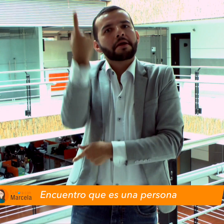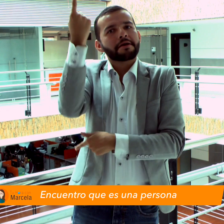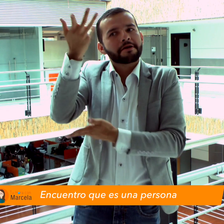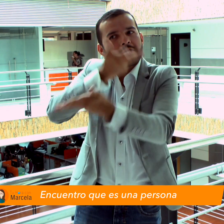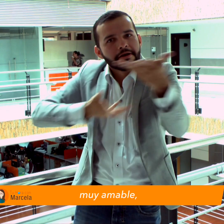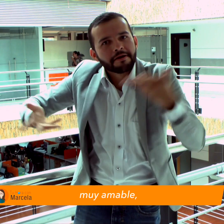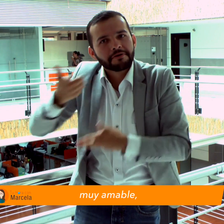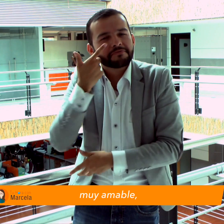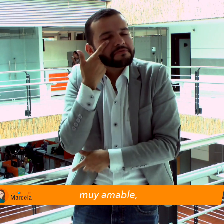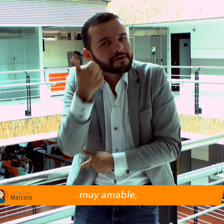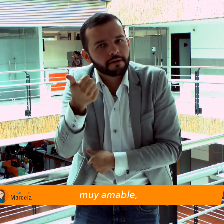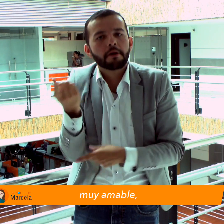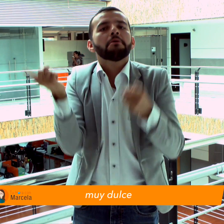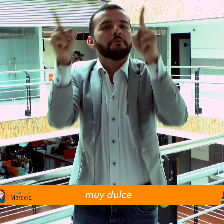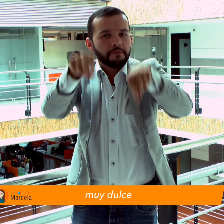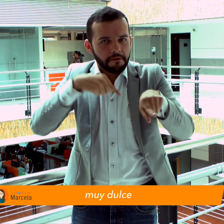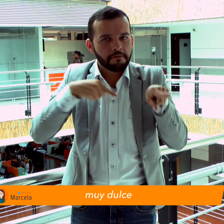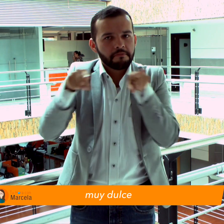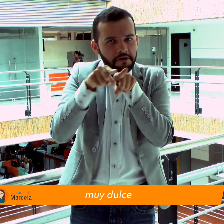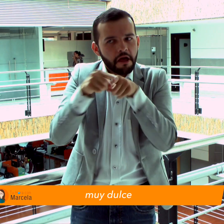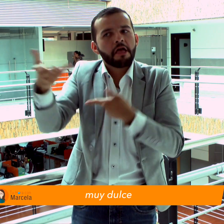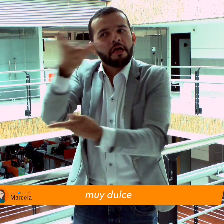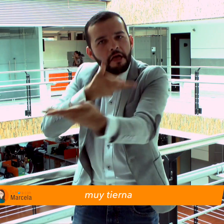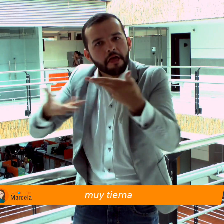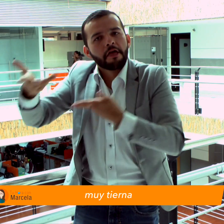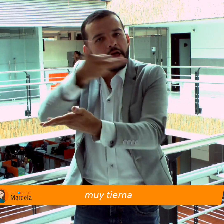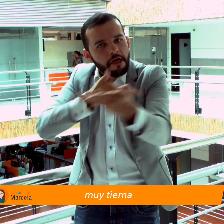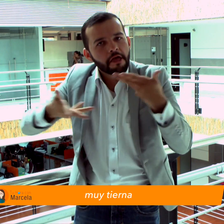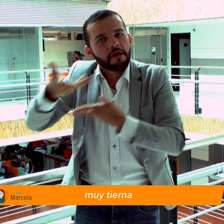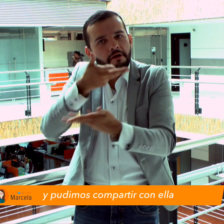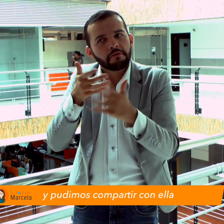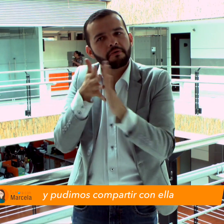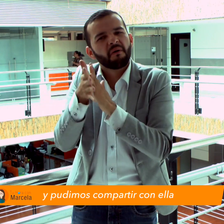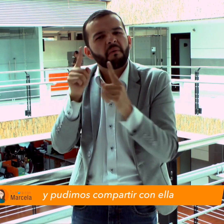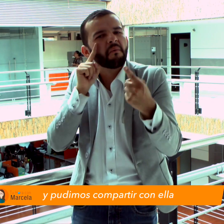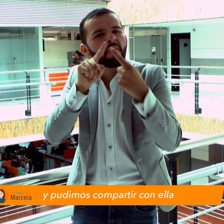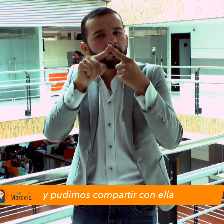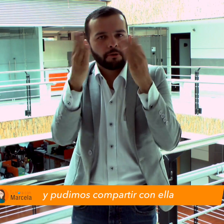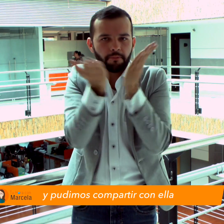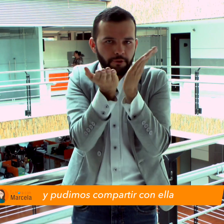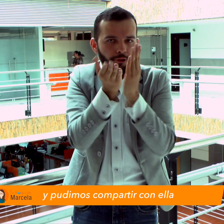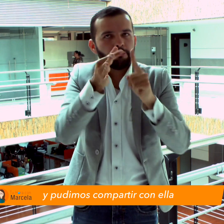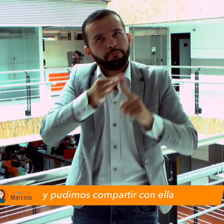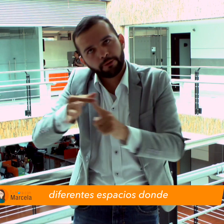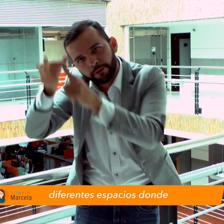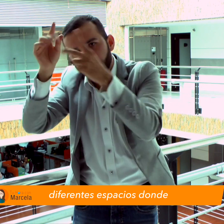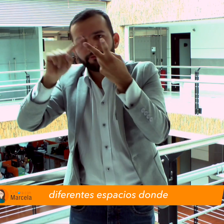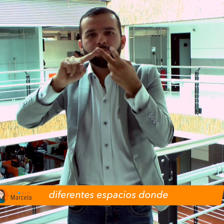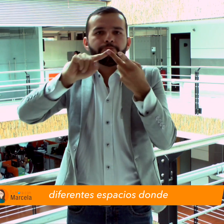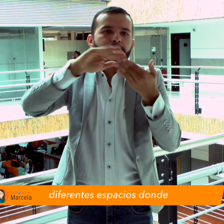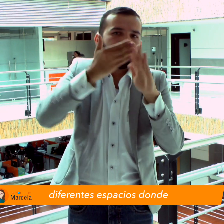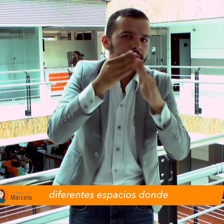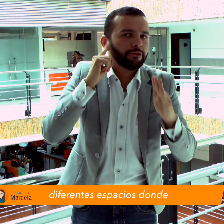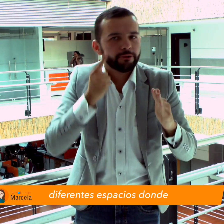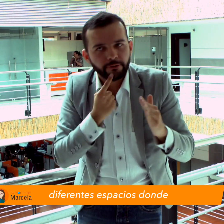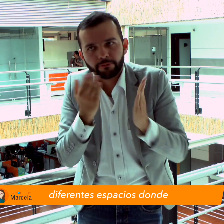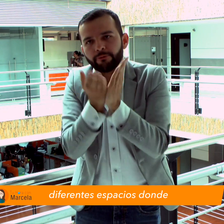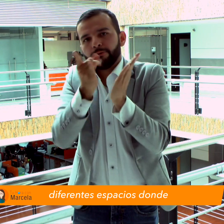persona muy amable, muy dulce, muy tierna y pudimos compartir con ella diferentes espacios donde